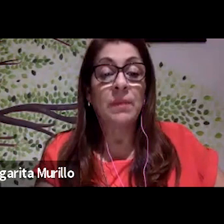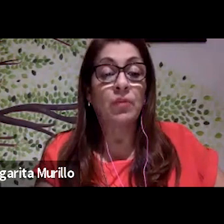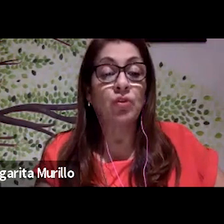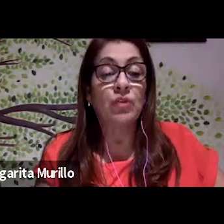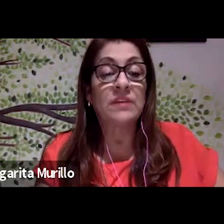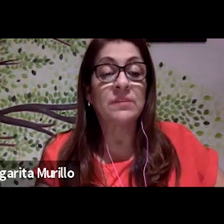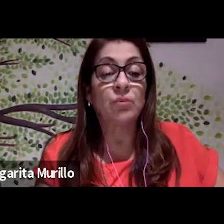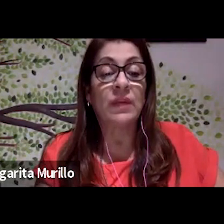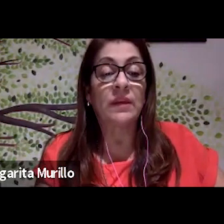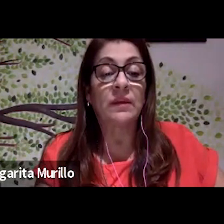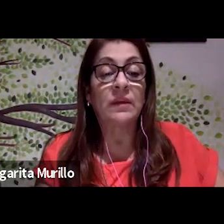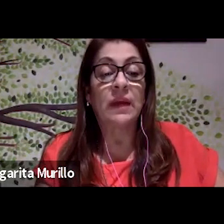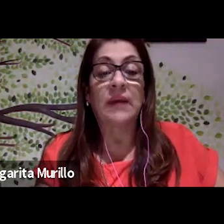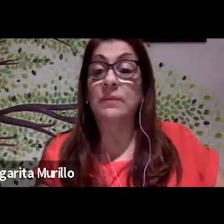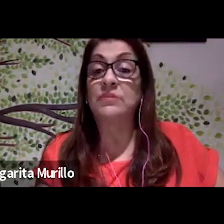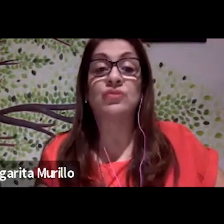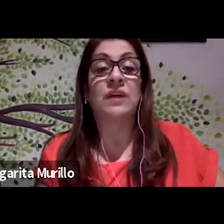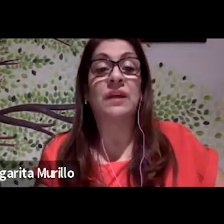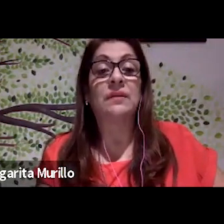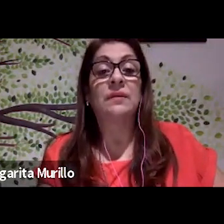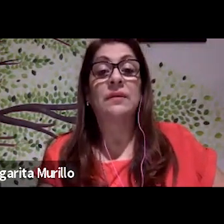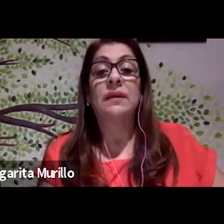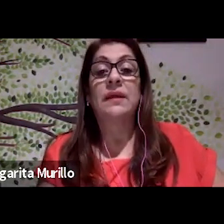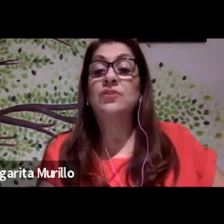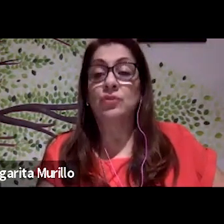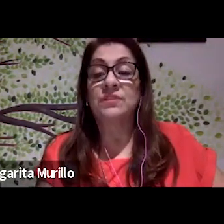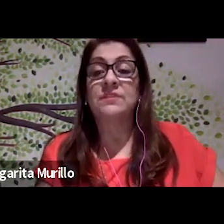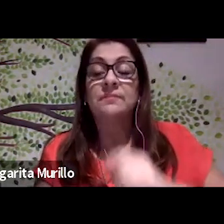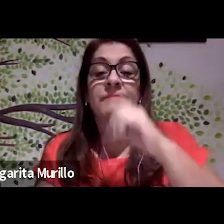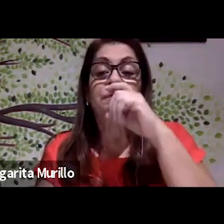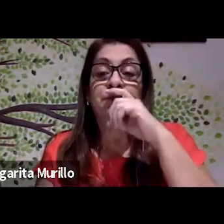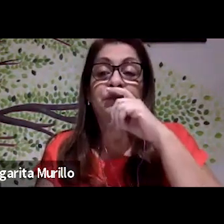pero no nos la estimulan a nivel social entonces